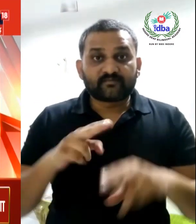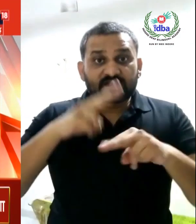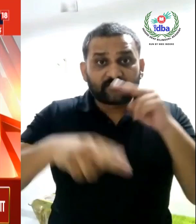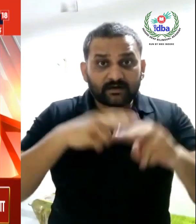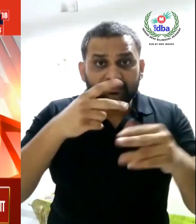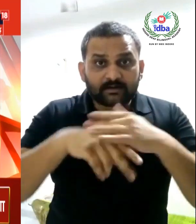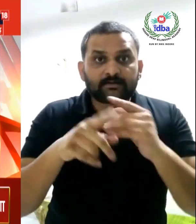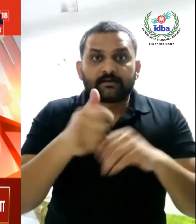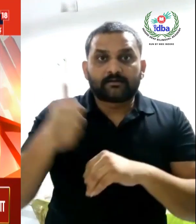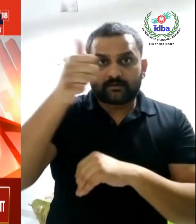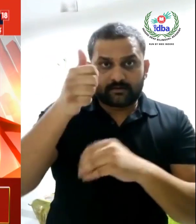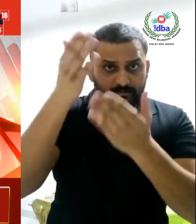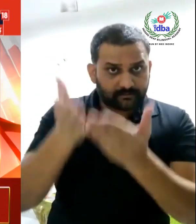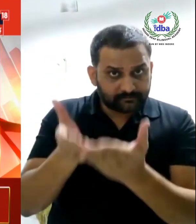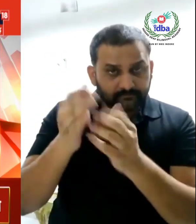कारखाना नियोजक